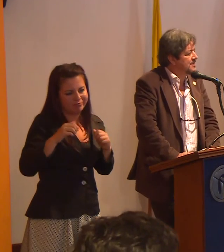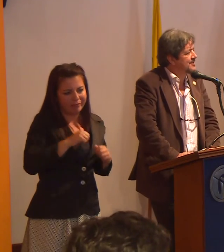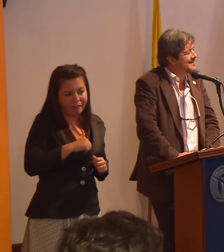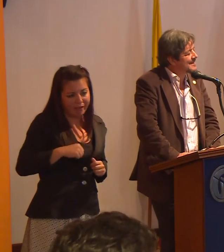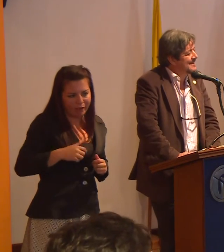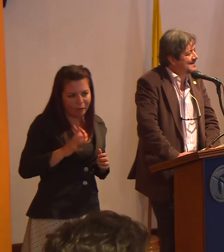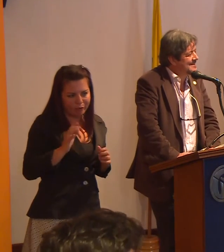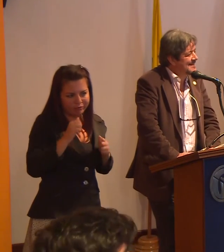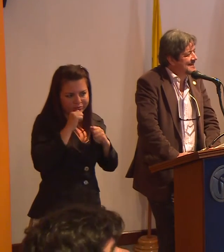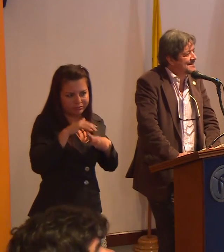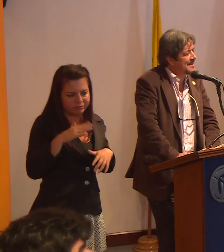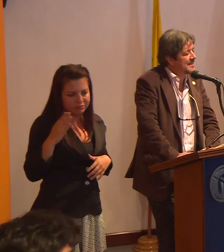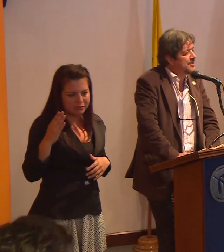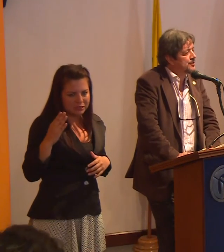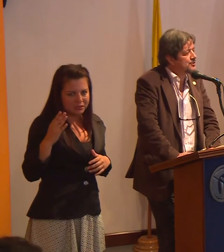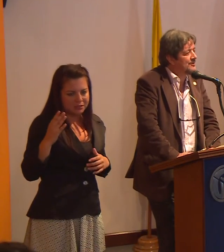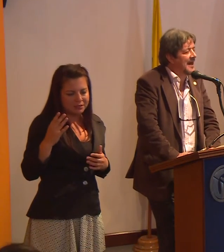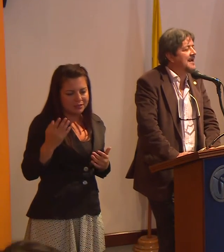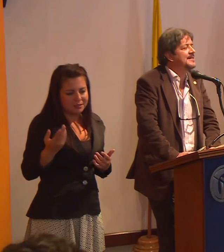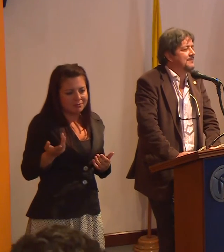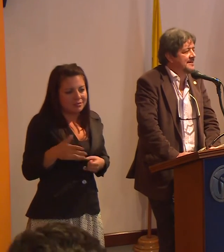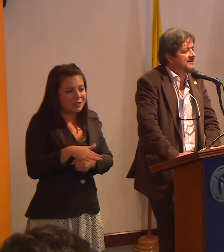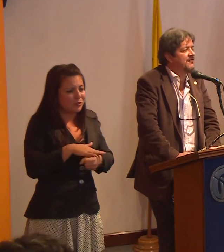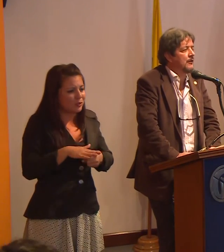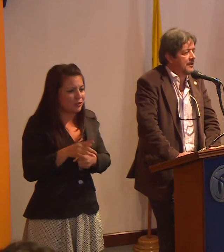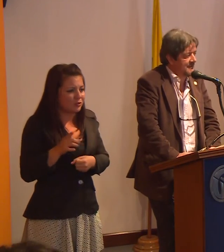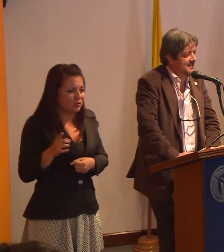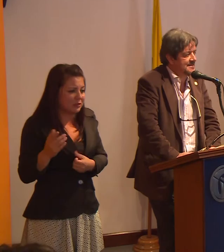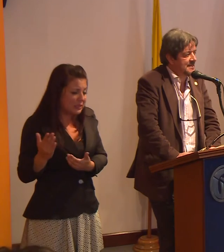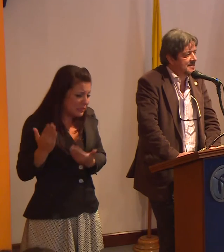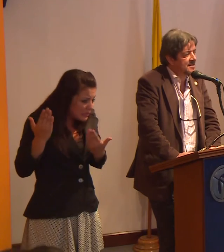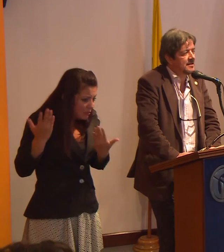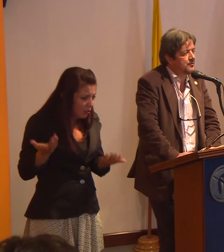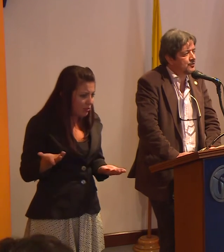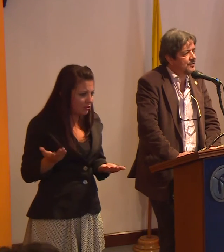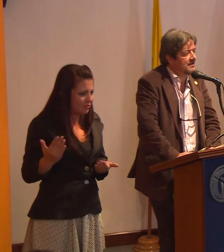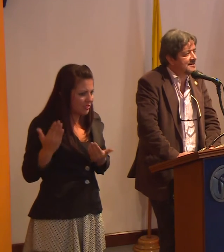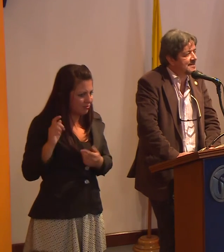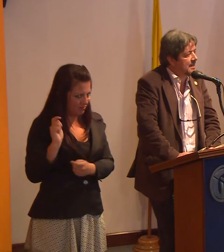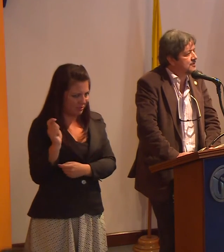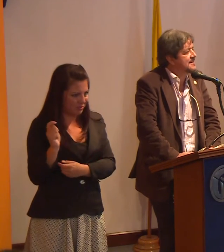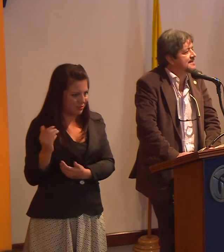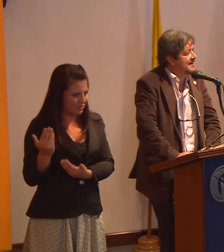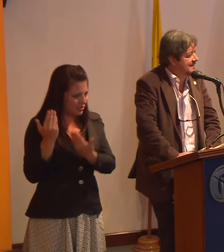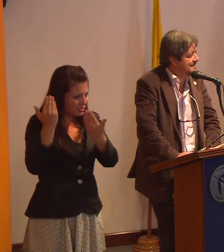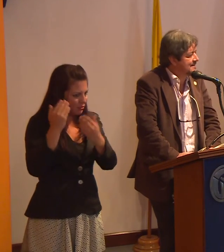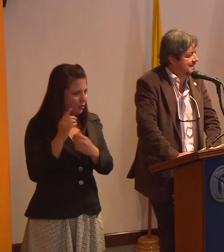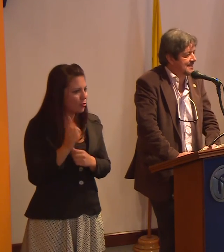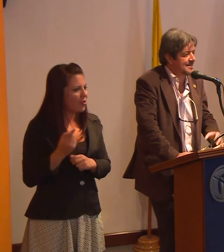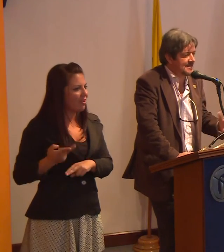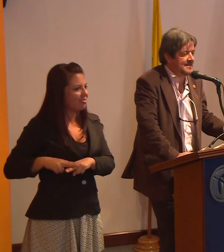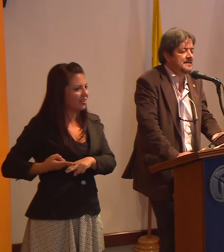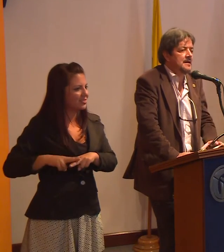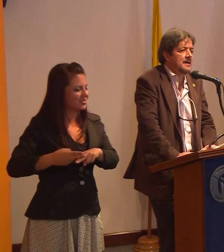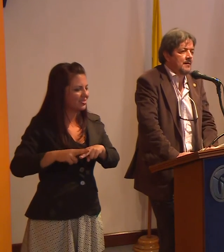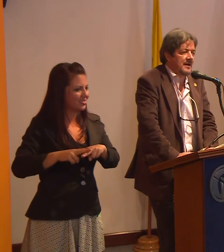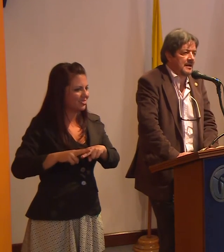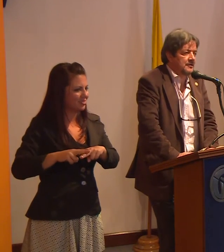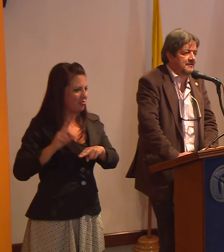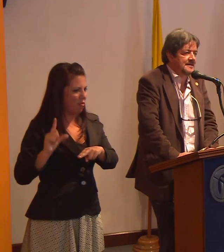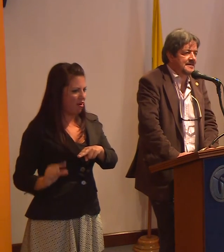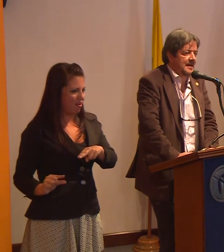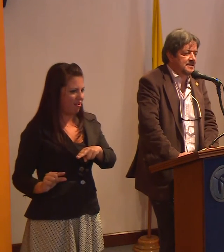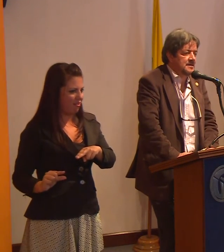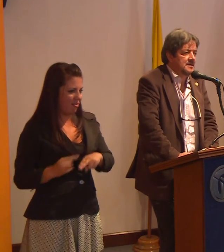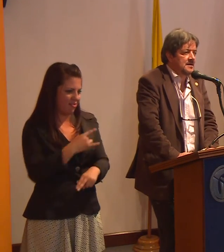las condiciones crediticias de este crédito son altamente favorables desde el punto de vista de los intereses y de las tasas para